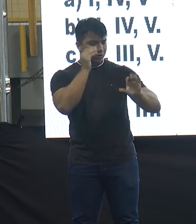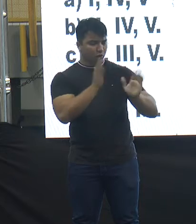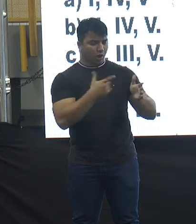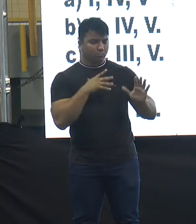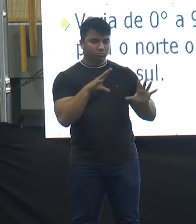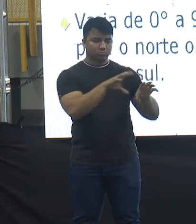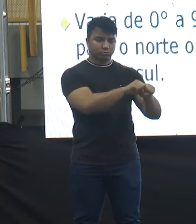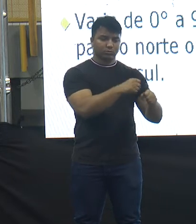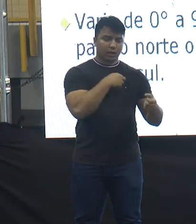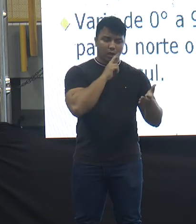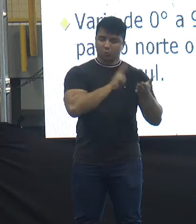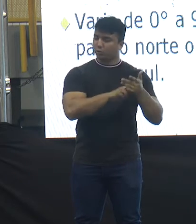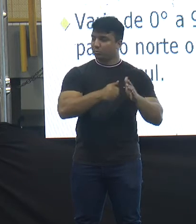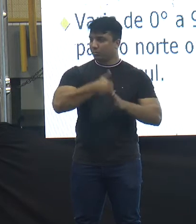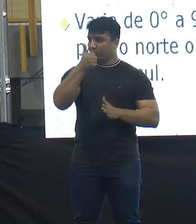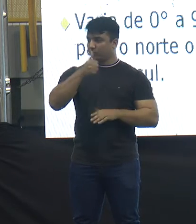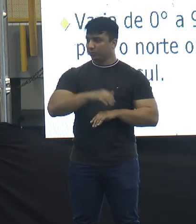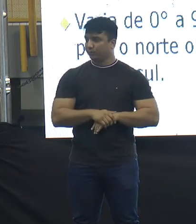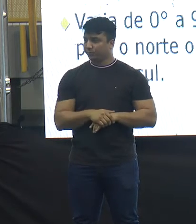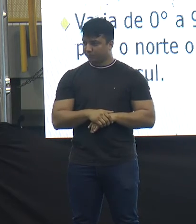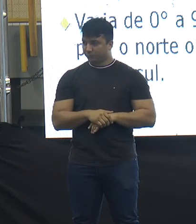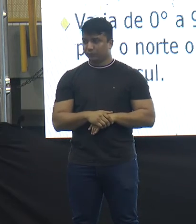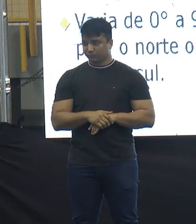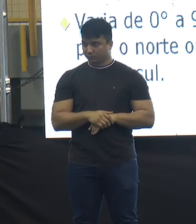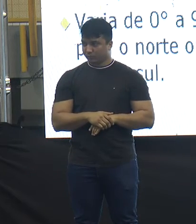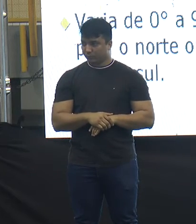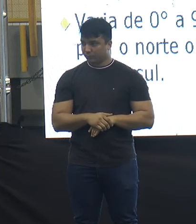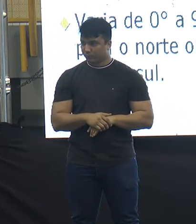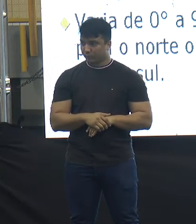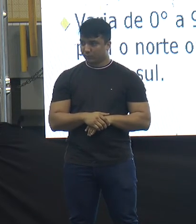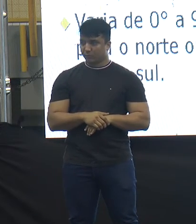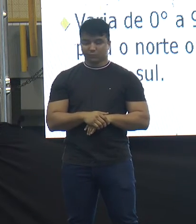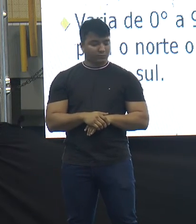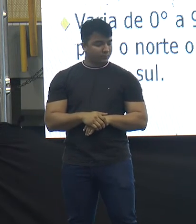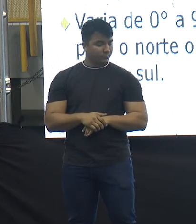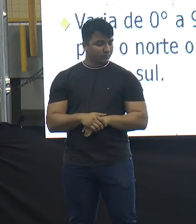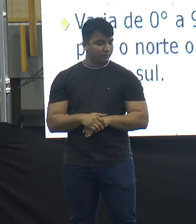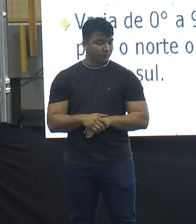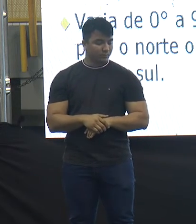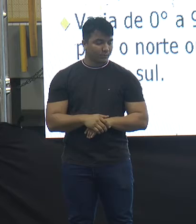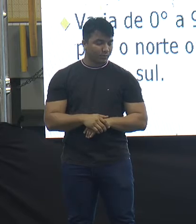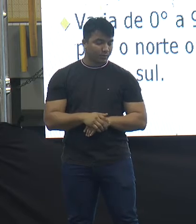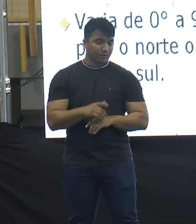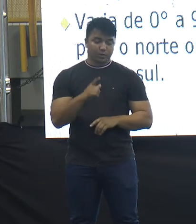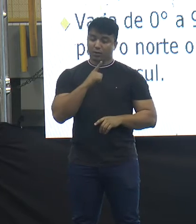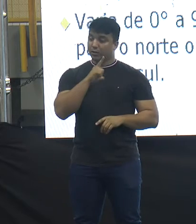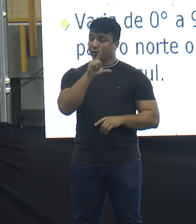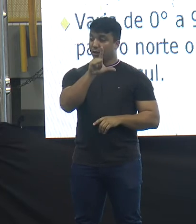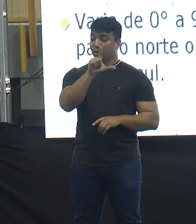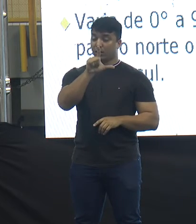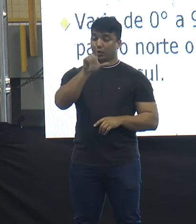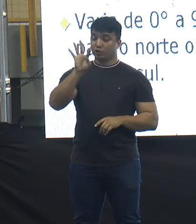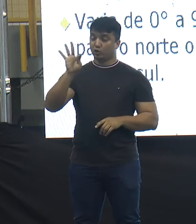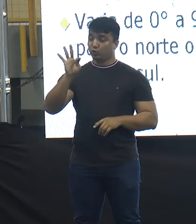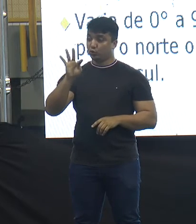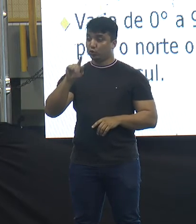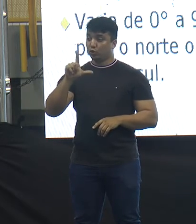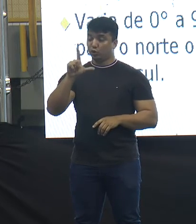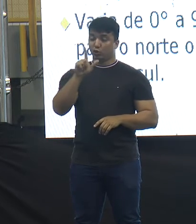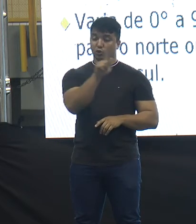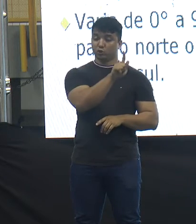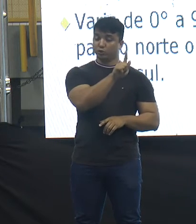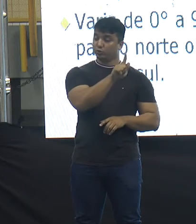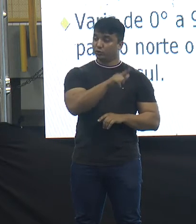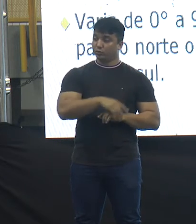ideia é exatamente essa. Bom, vamos lá. Sistema de latitude e sistema de longitude, que configuram